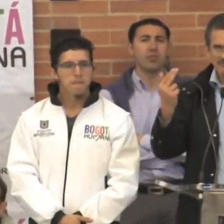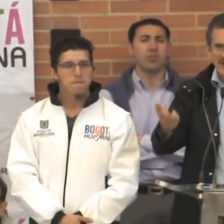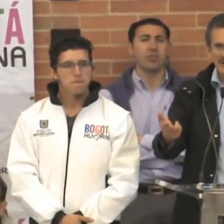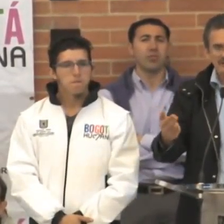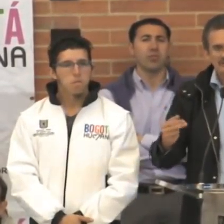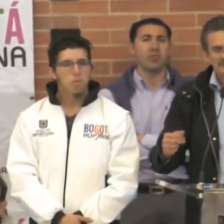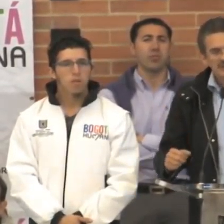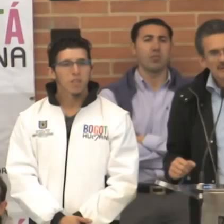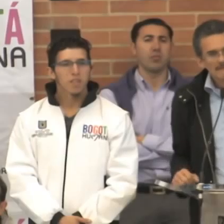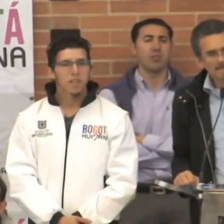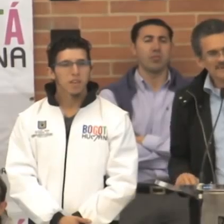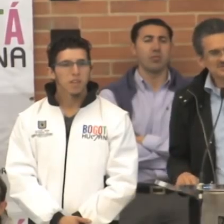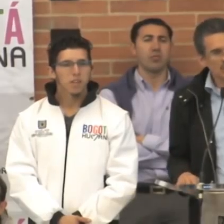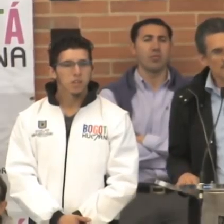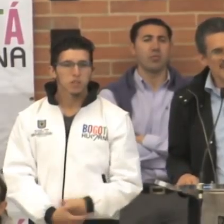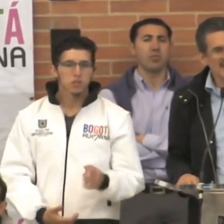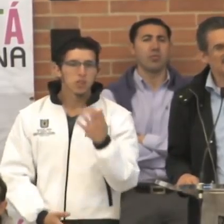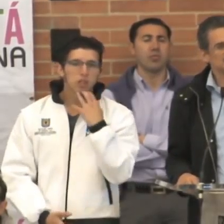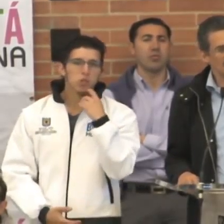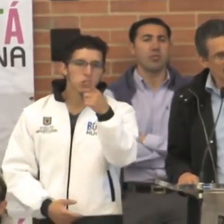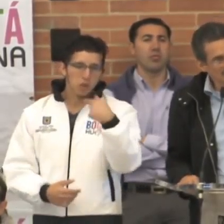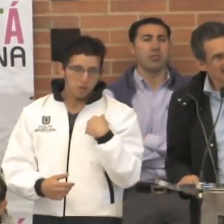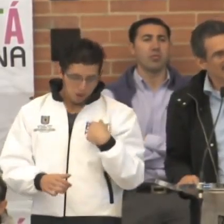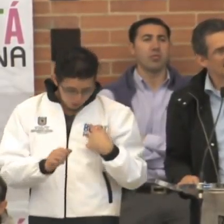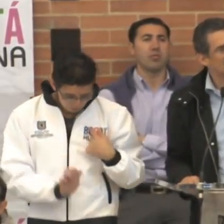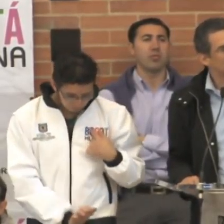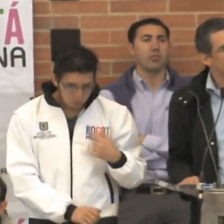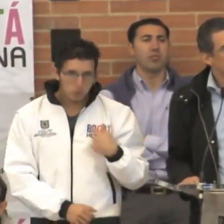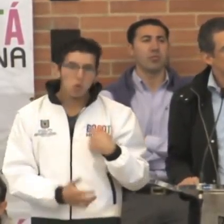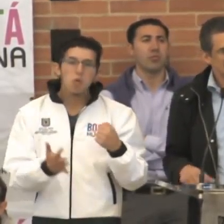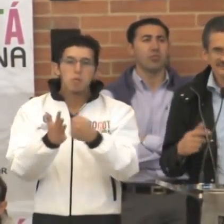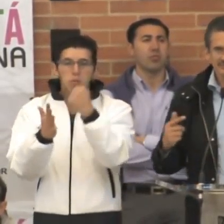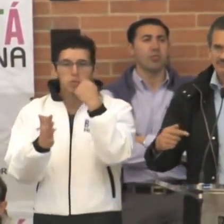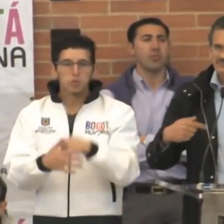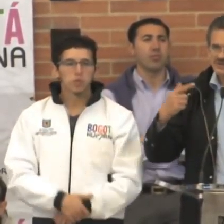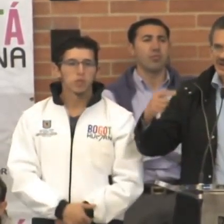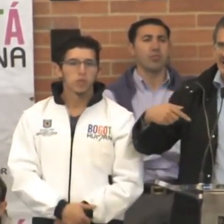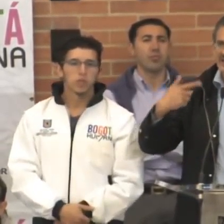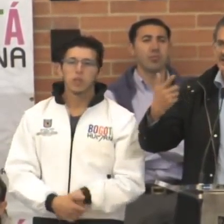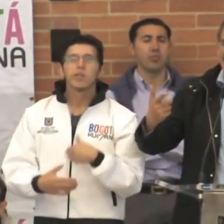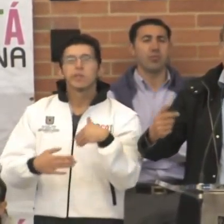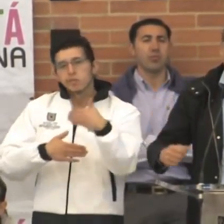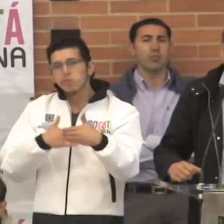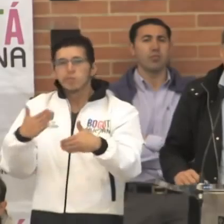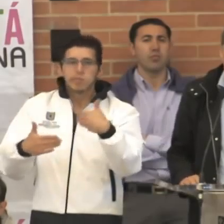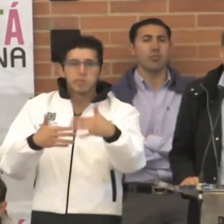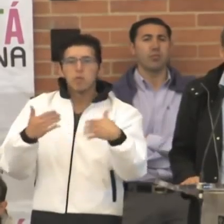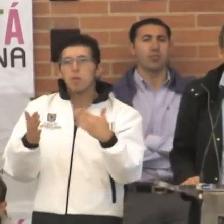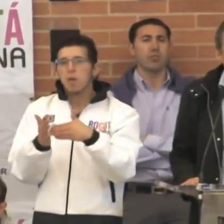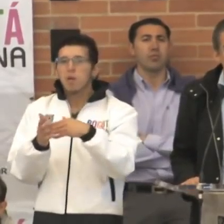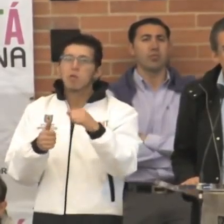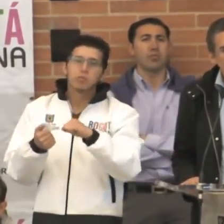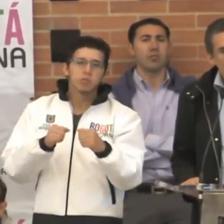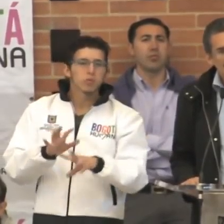Si usted me pisó un pie, yo le doy en la cara y sigue la cadena.